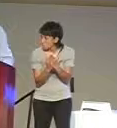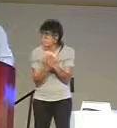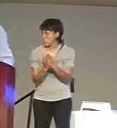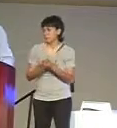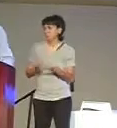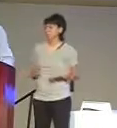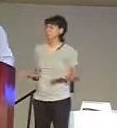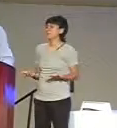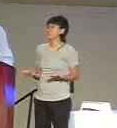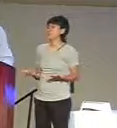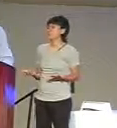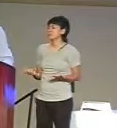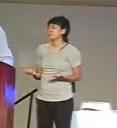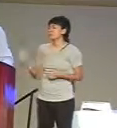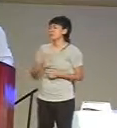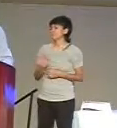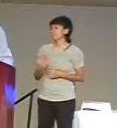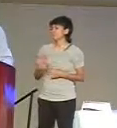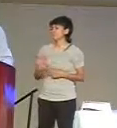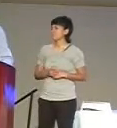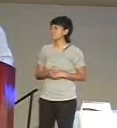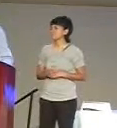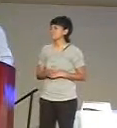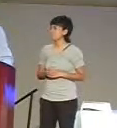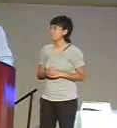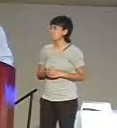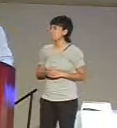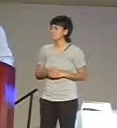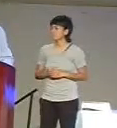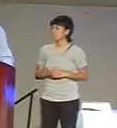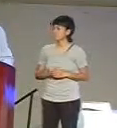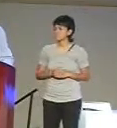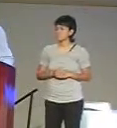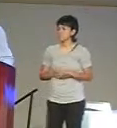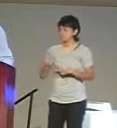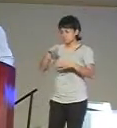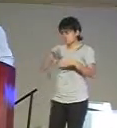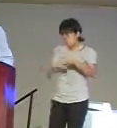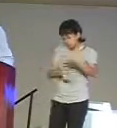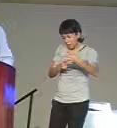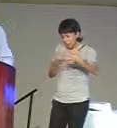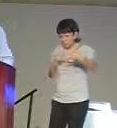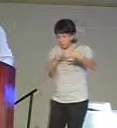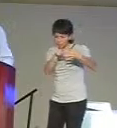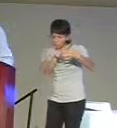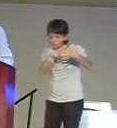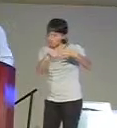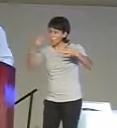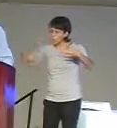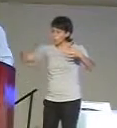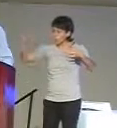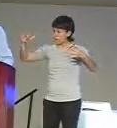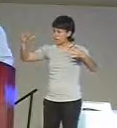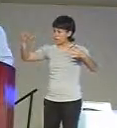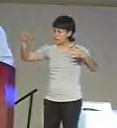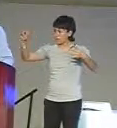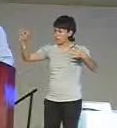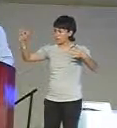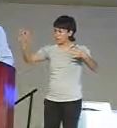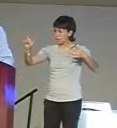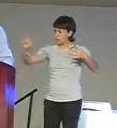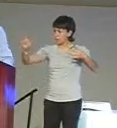definitivamente estamos observando que algunas de ellas, como hipoxia, asfixia,